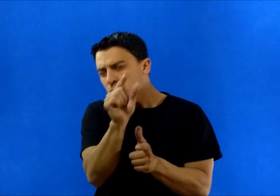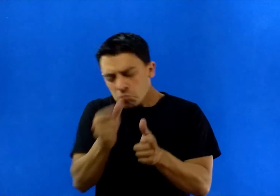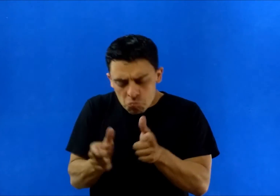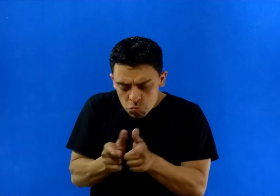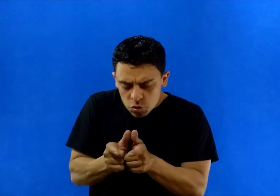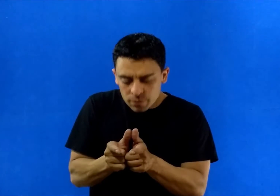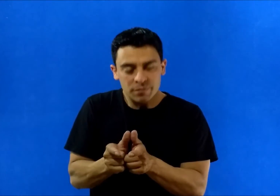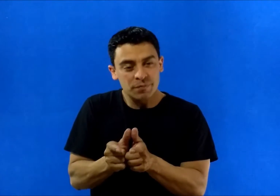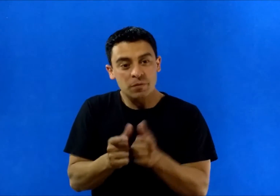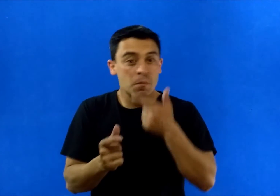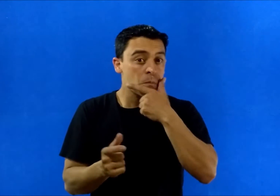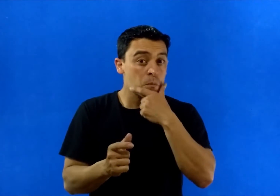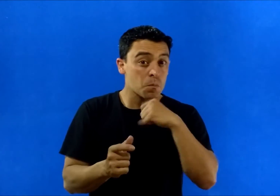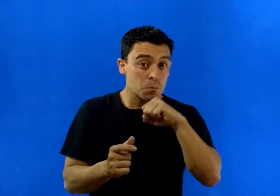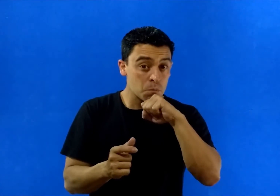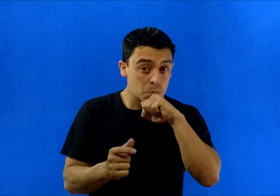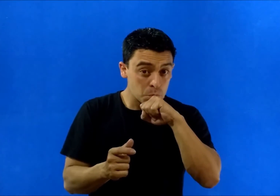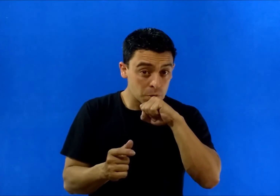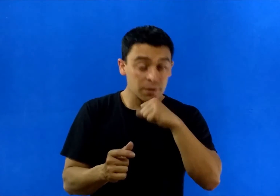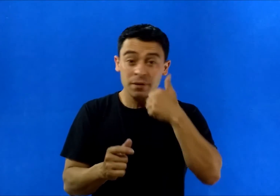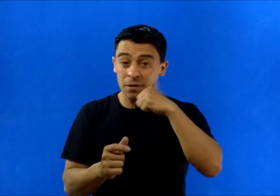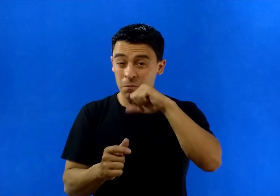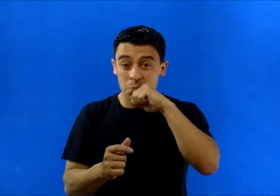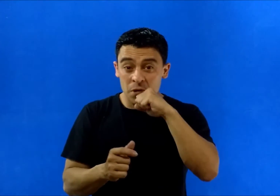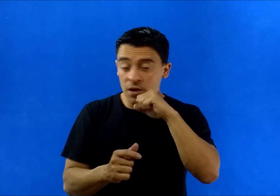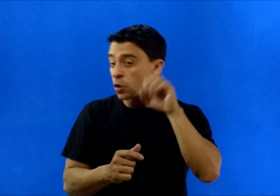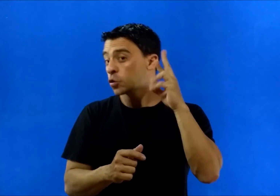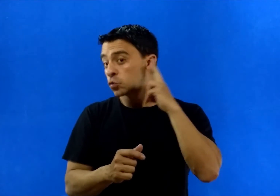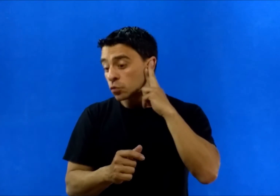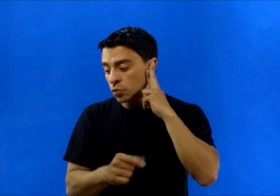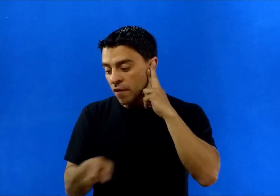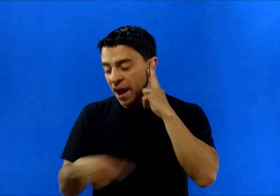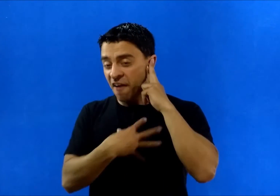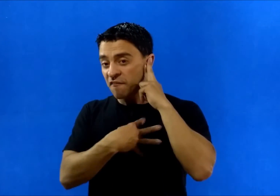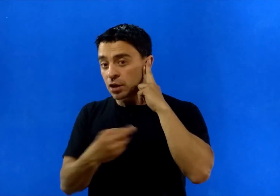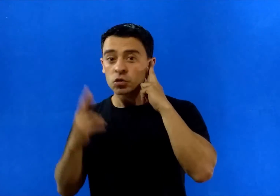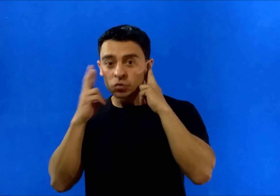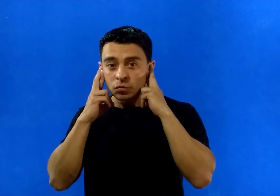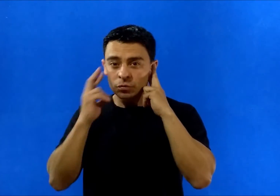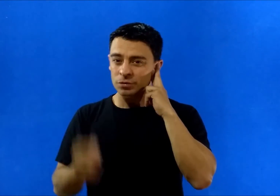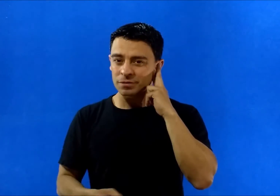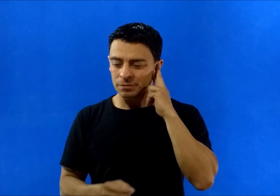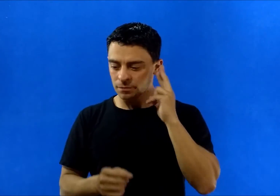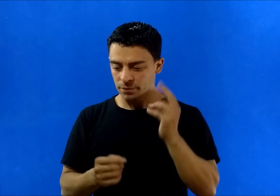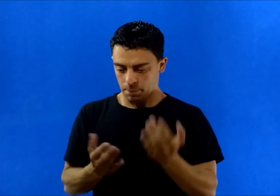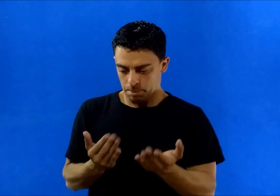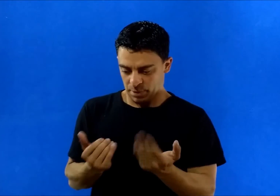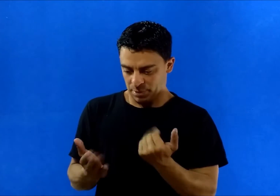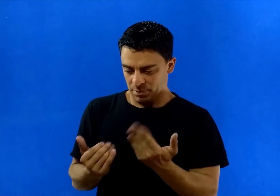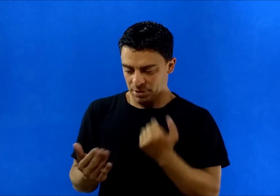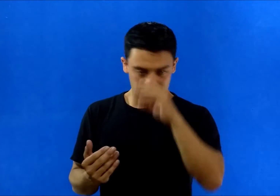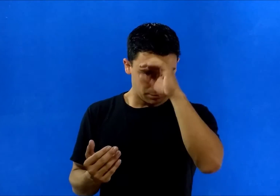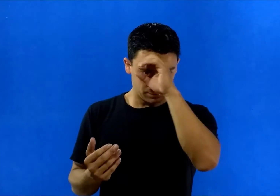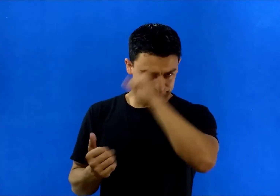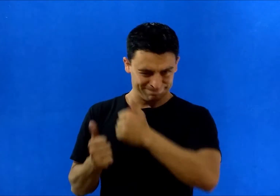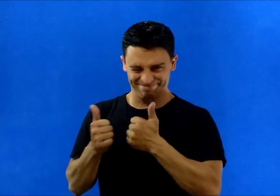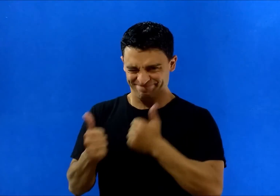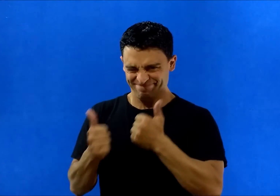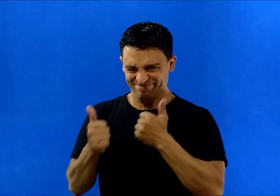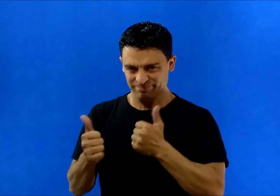Uma minoria, o pai e a mãe, é surdo e o filho é surdo. Eles